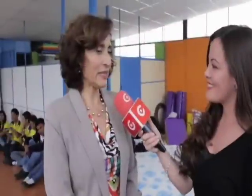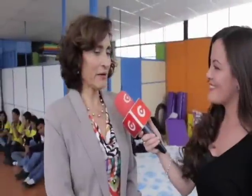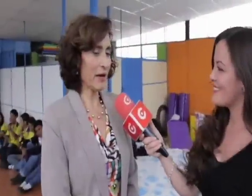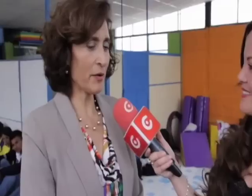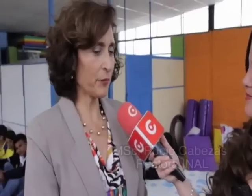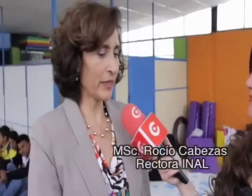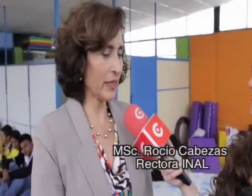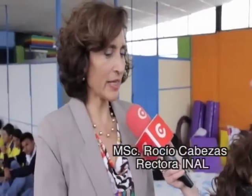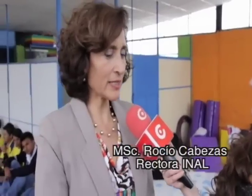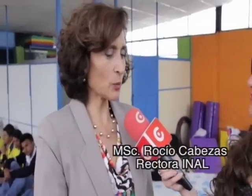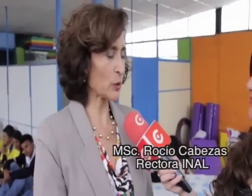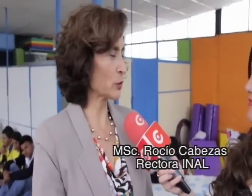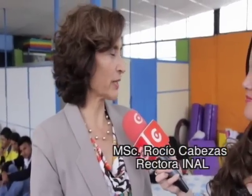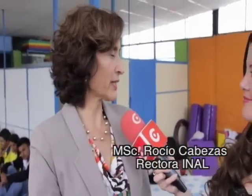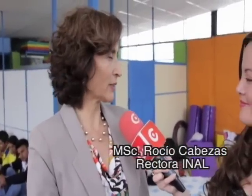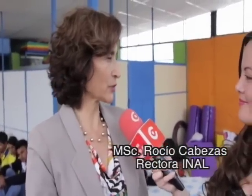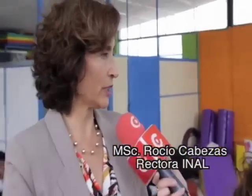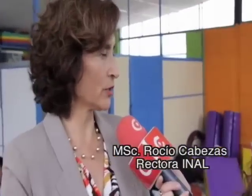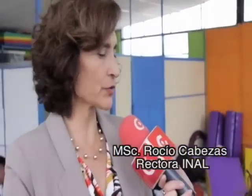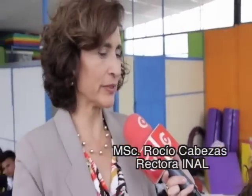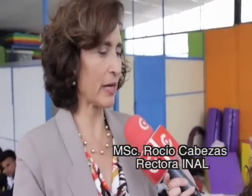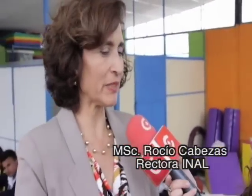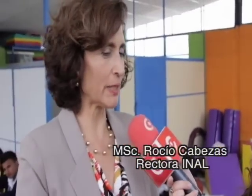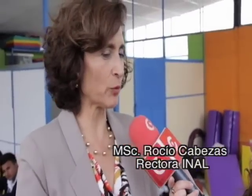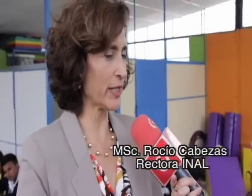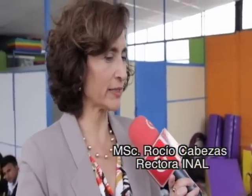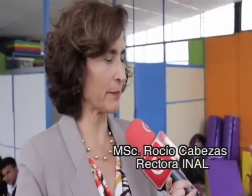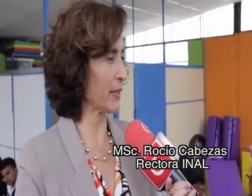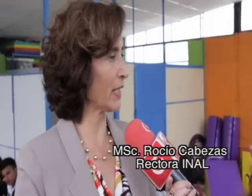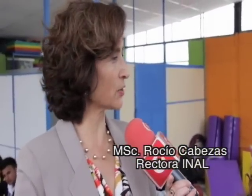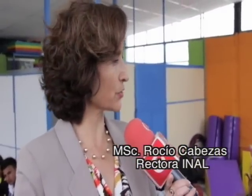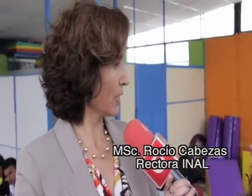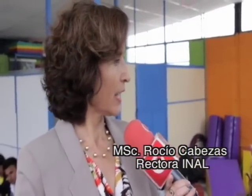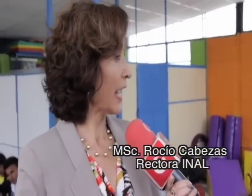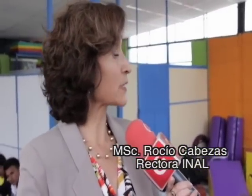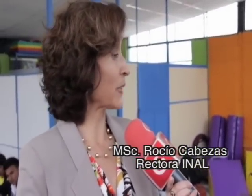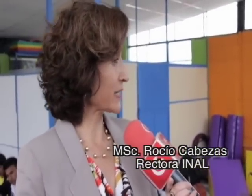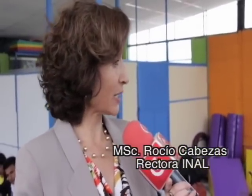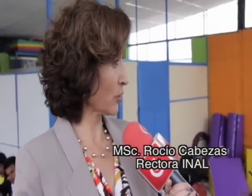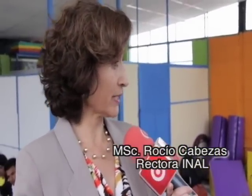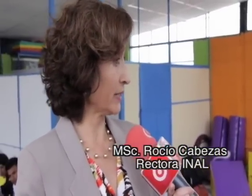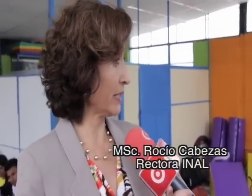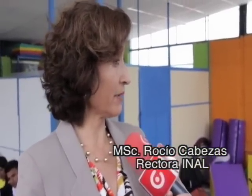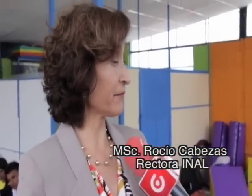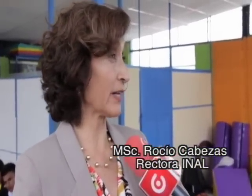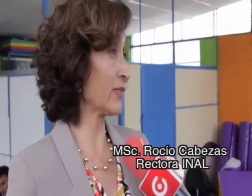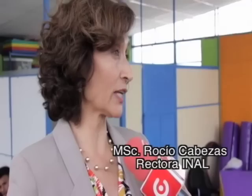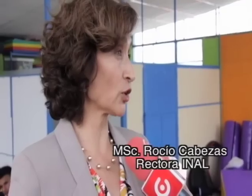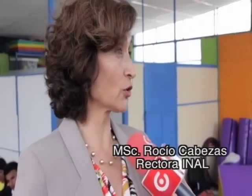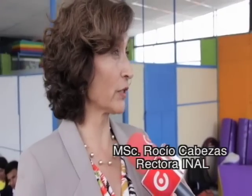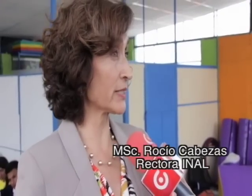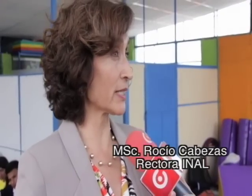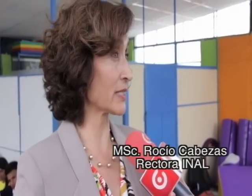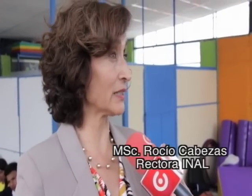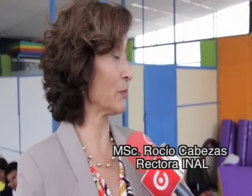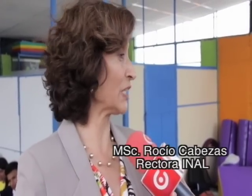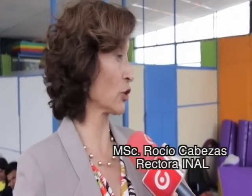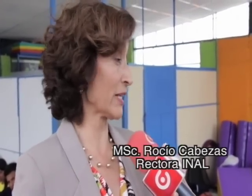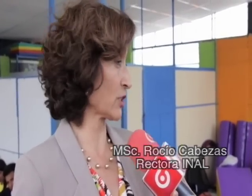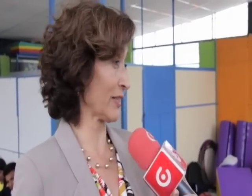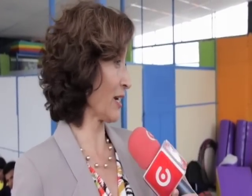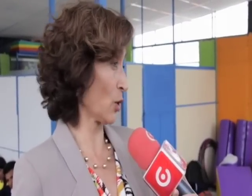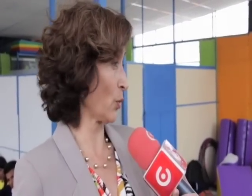Esta iniciativa fue darles la oportunidad a que los chicos finalmente pudieran también ellos expresar lo que sentían frente a todo este